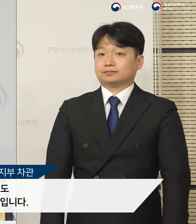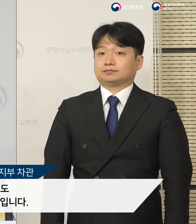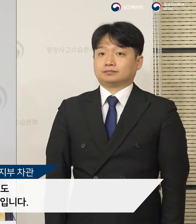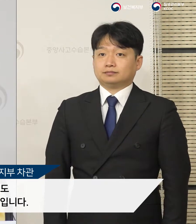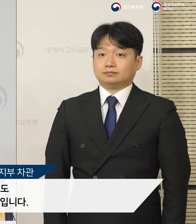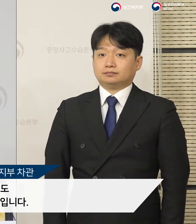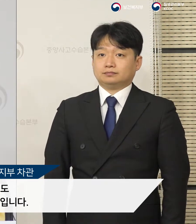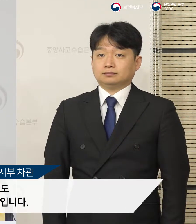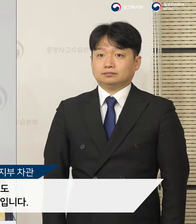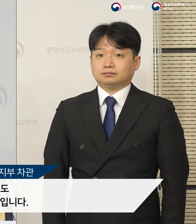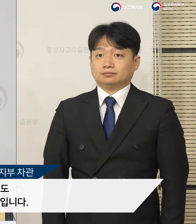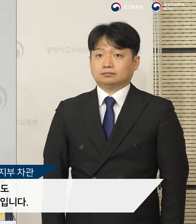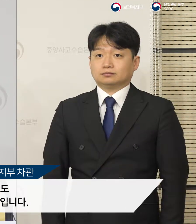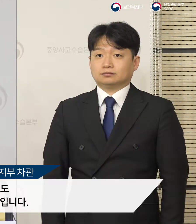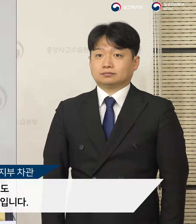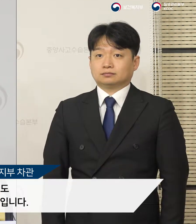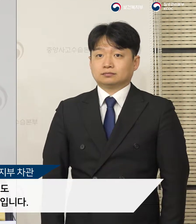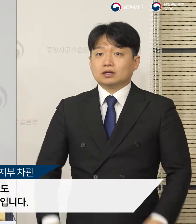있는 중입니다.